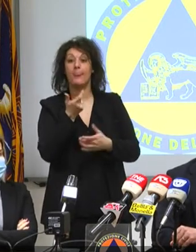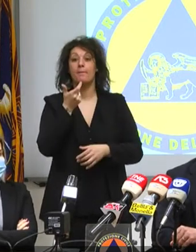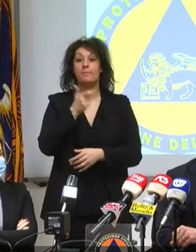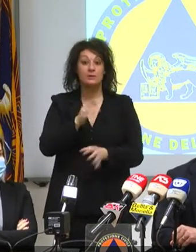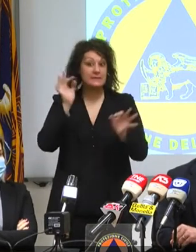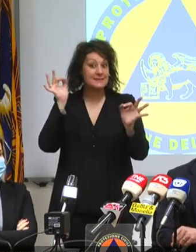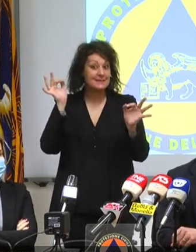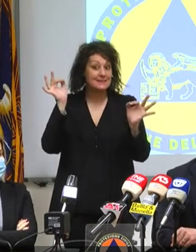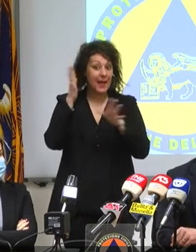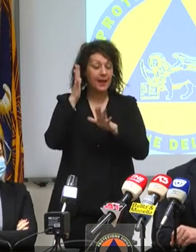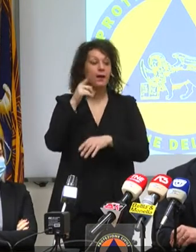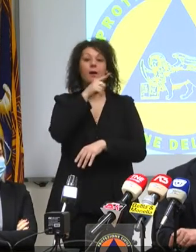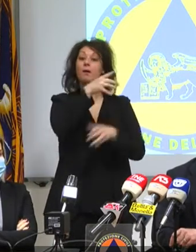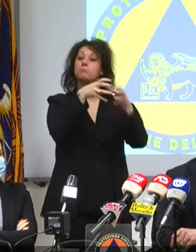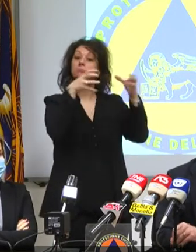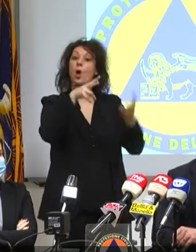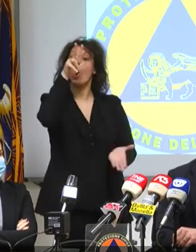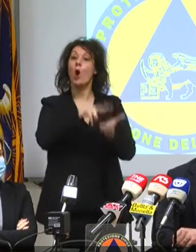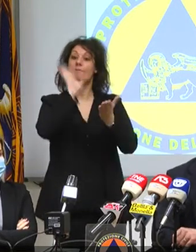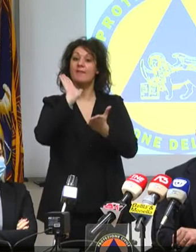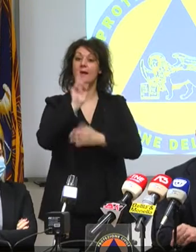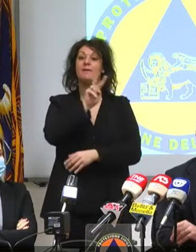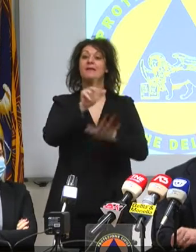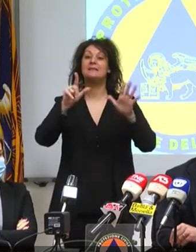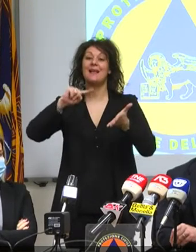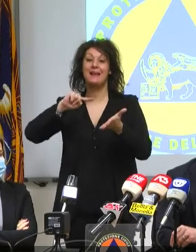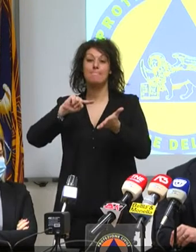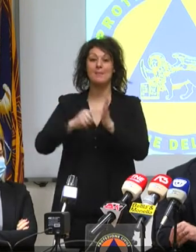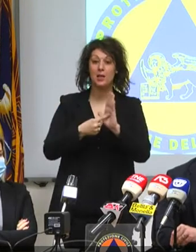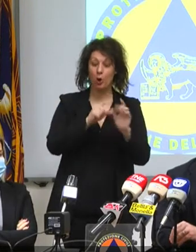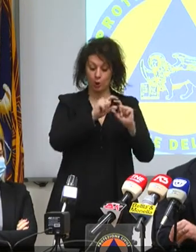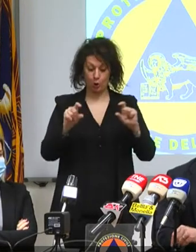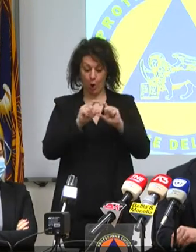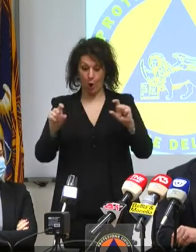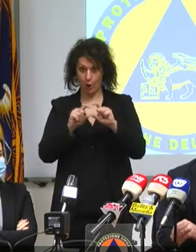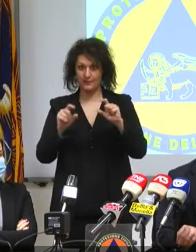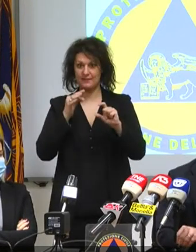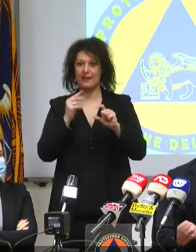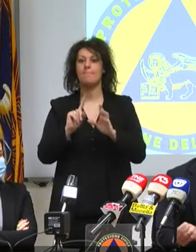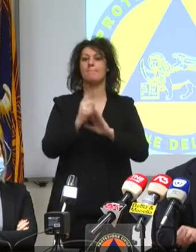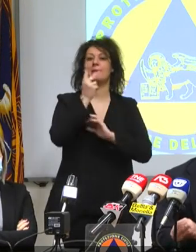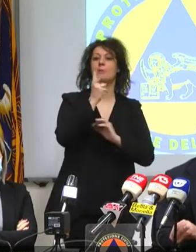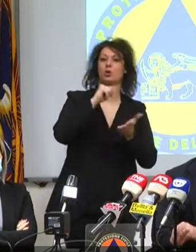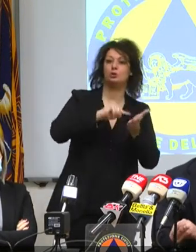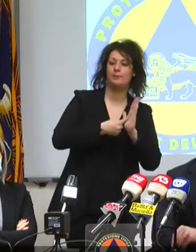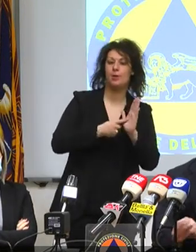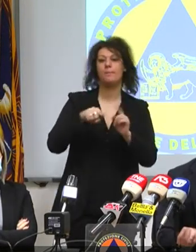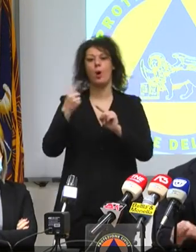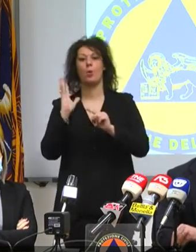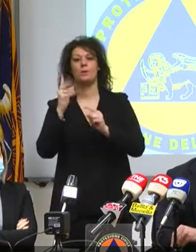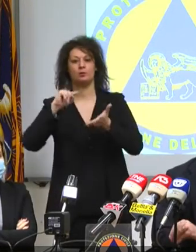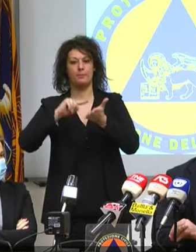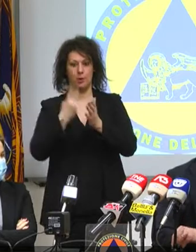confermata tutta la fornitura per 27 milioni di dosi divisa in due blocchi 12 milioni 15 milioni rispetto due